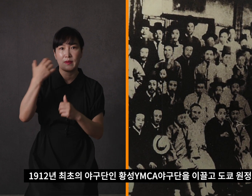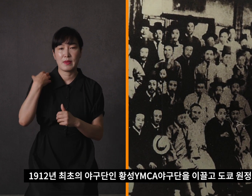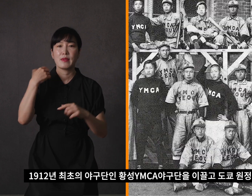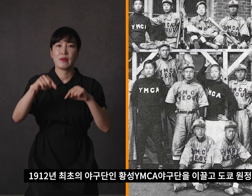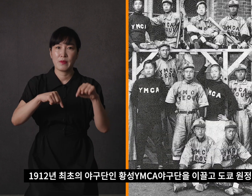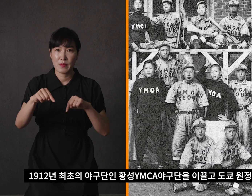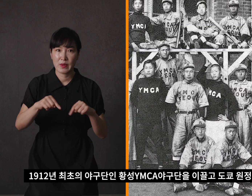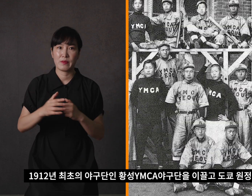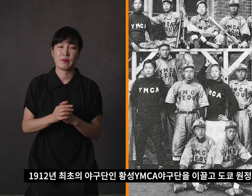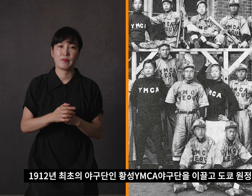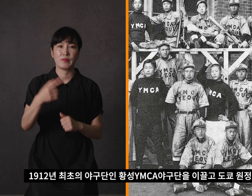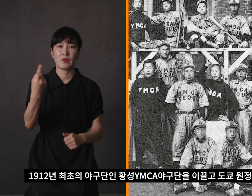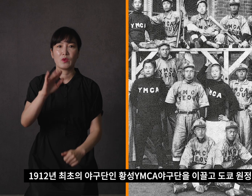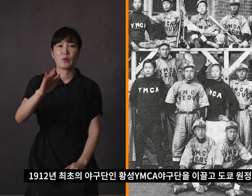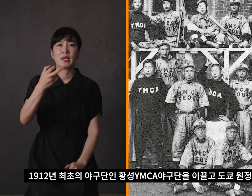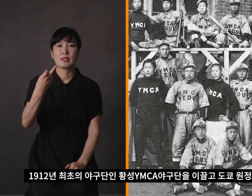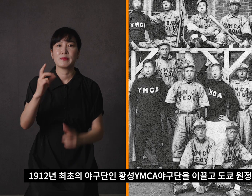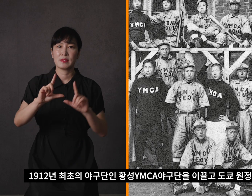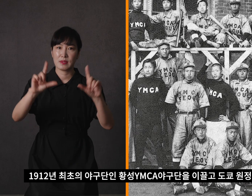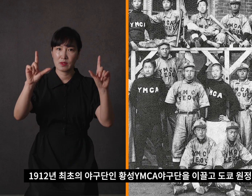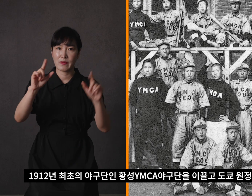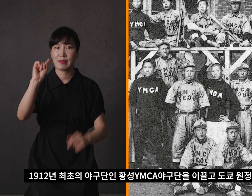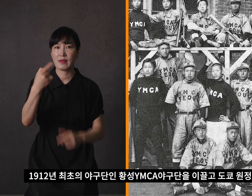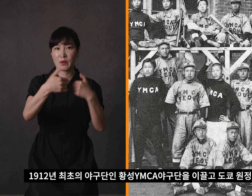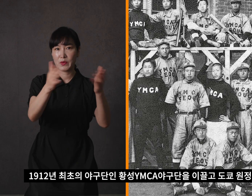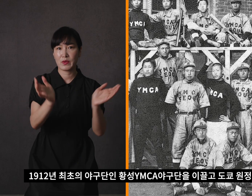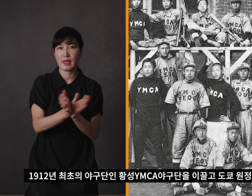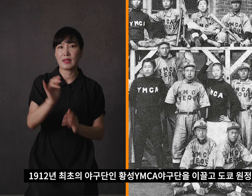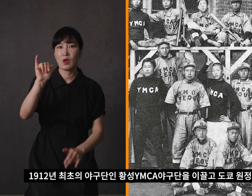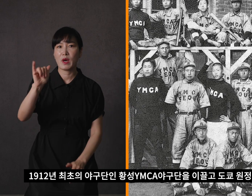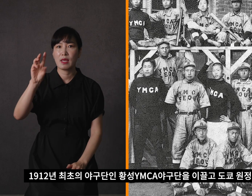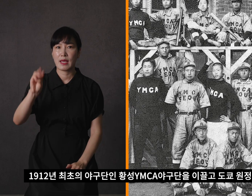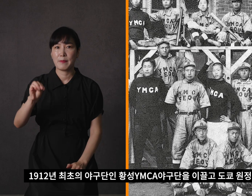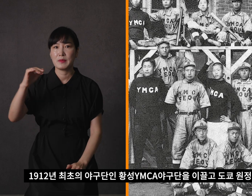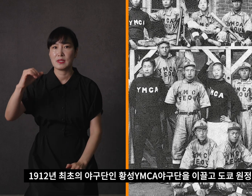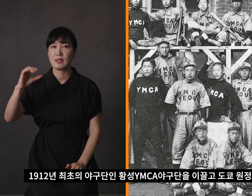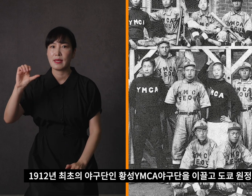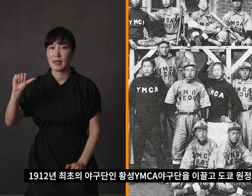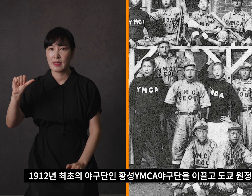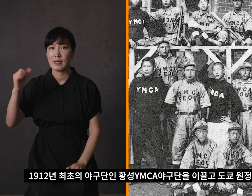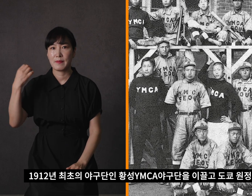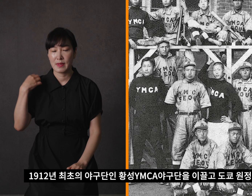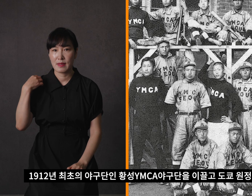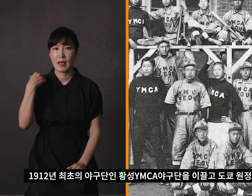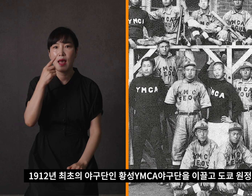1912년 최초의 야구단인 황성 YMCA 야구단을 이끌고 도쿄 원정 경기를